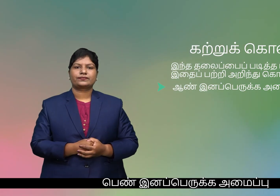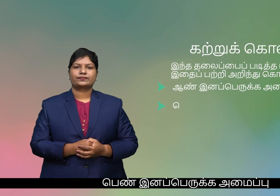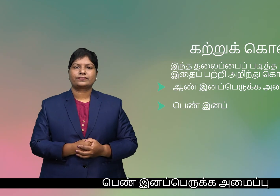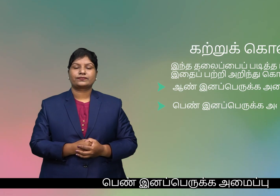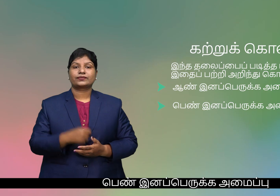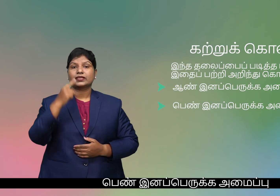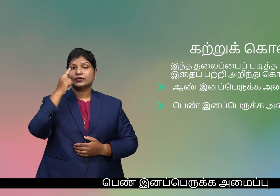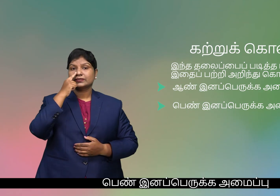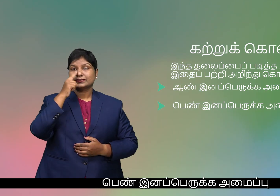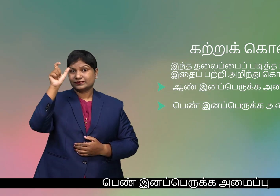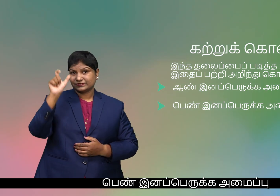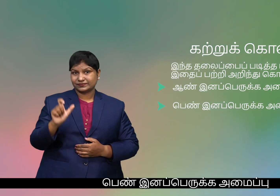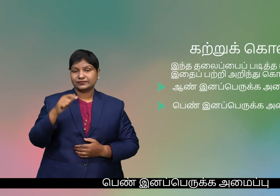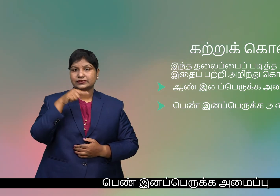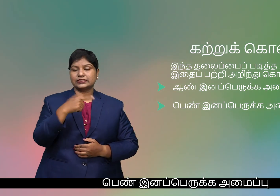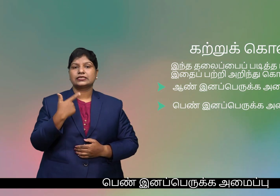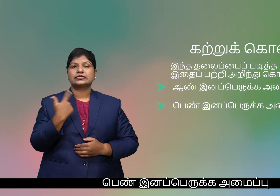பெண் இனப்பெருக்க அமைப்பு,